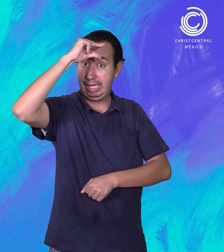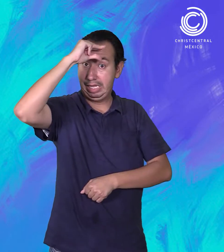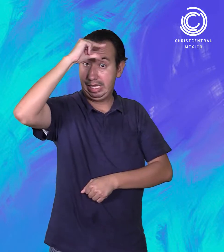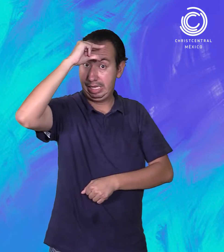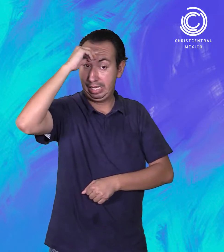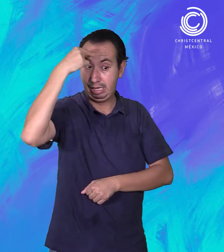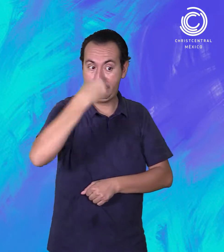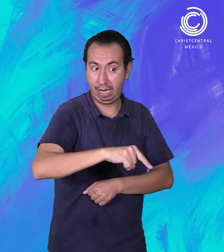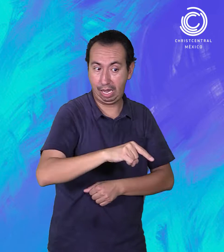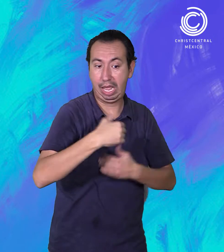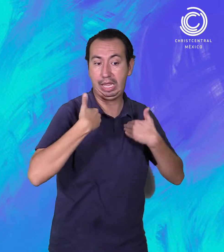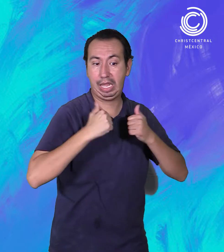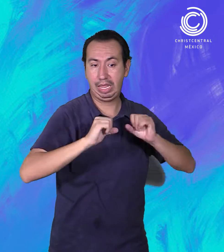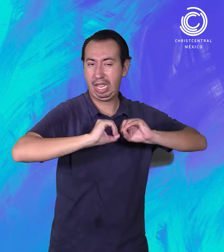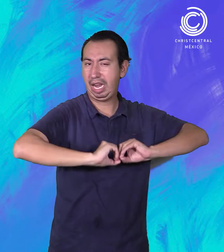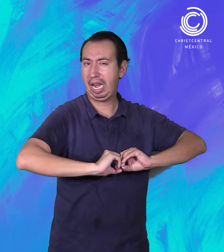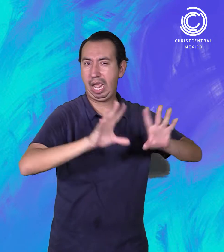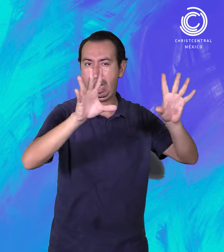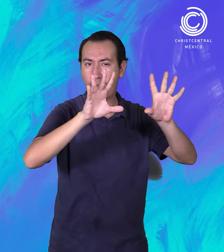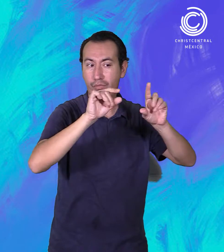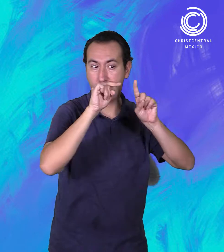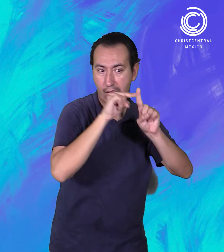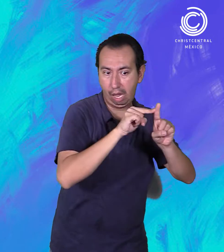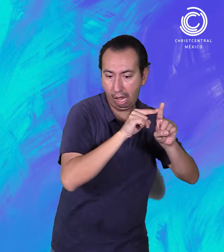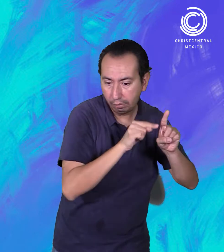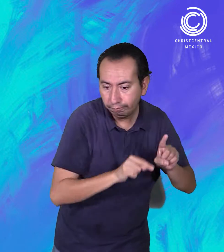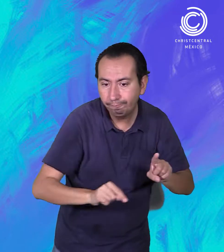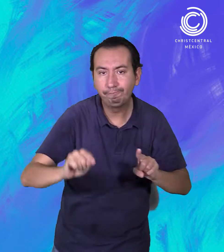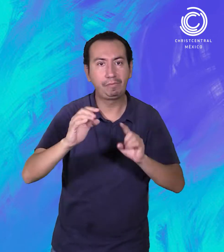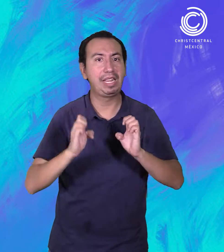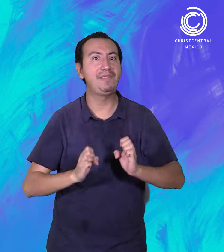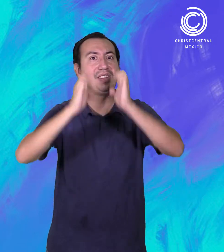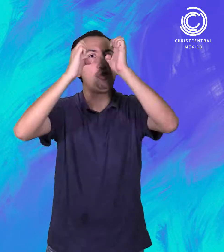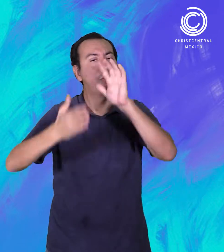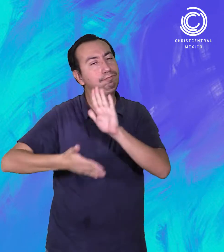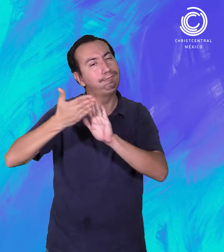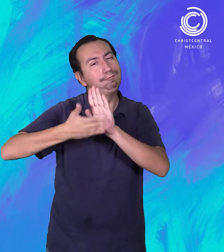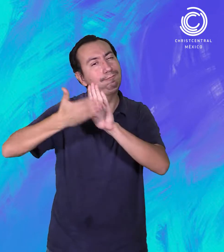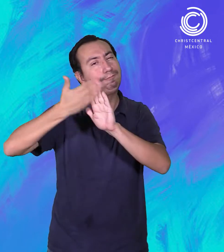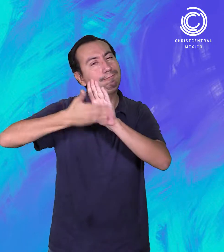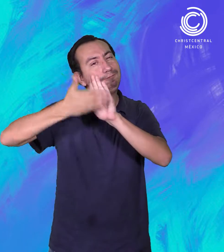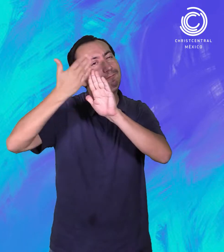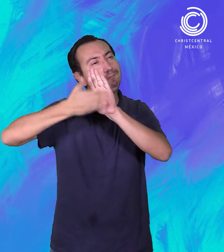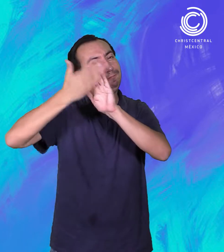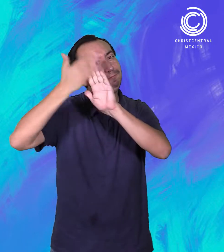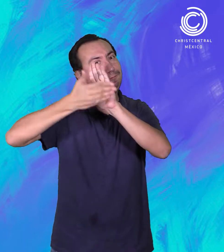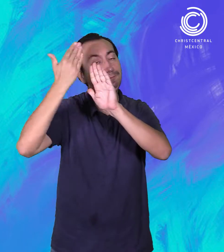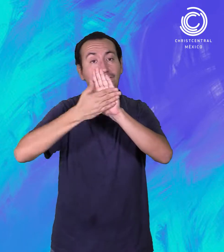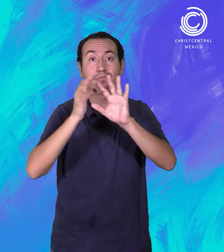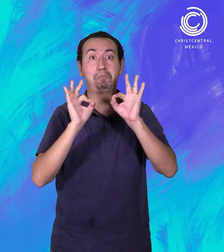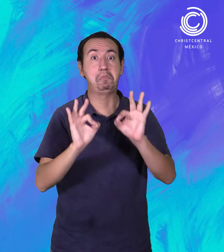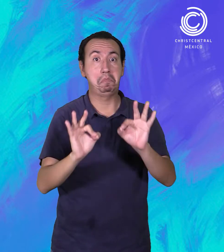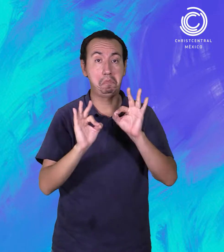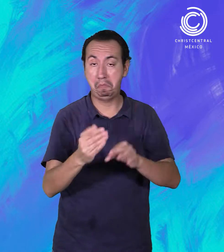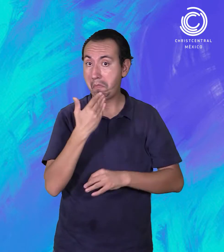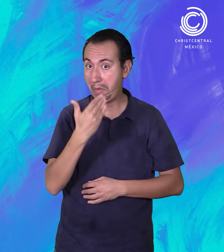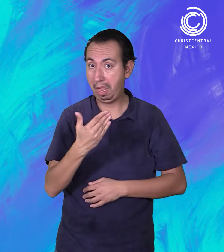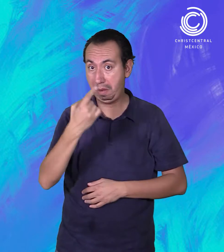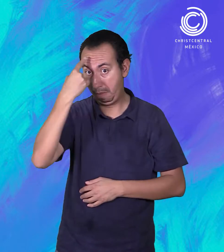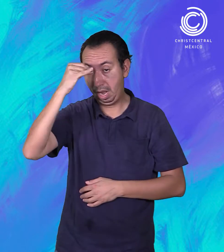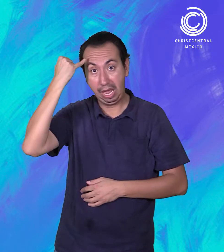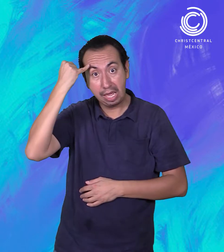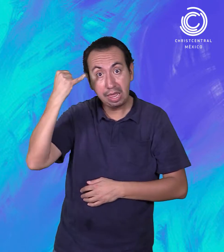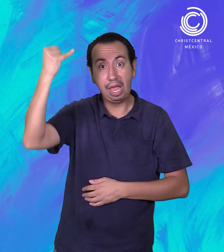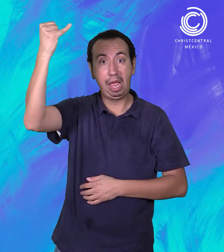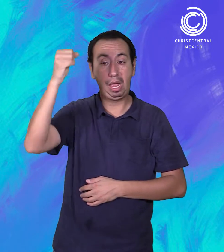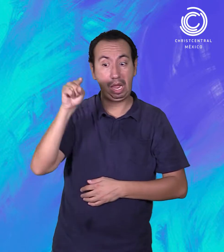del Espíritu Santo y de toda sabiduría, y entonces pudieran tener esa capacidad de poder construir, esa capacidad de